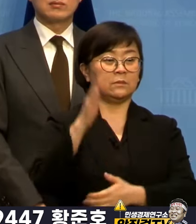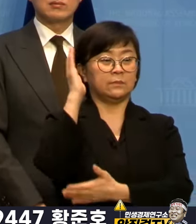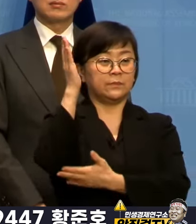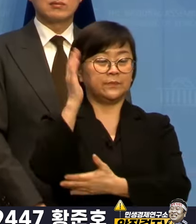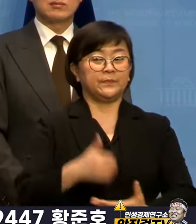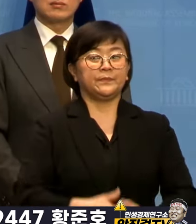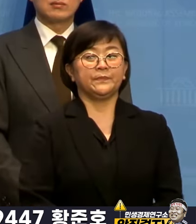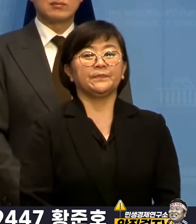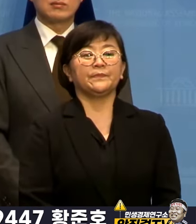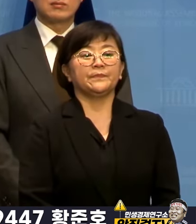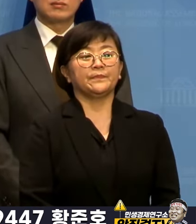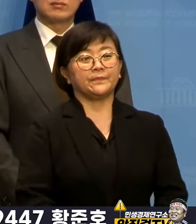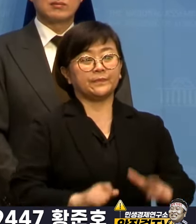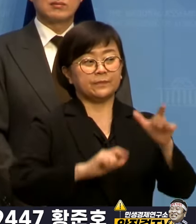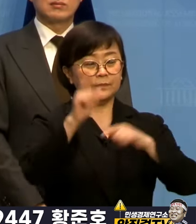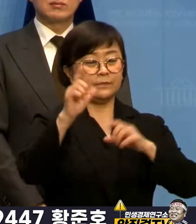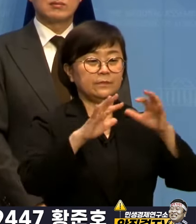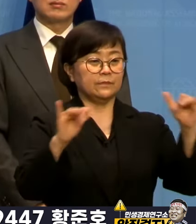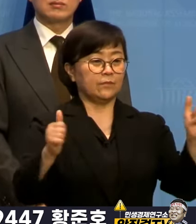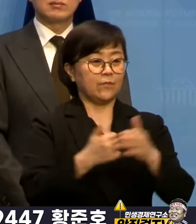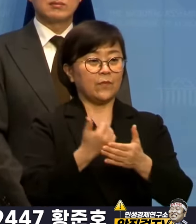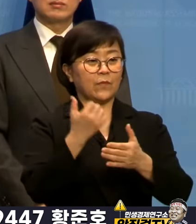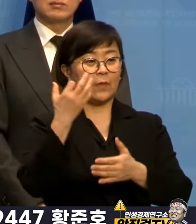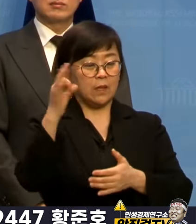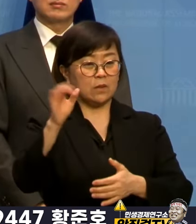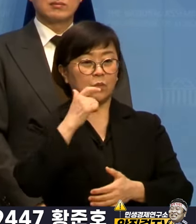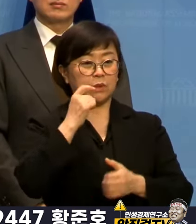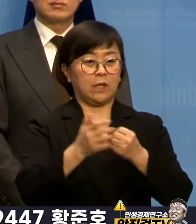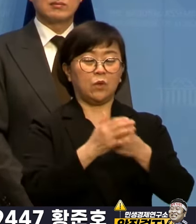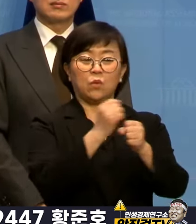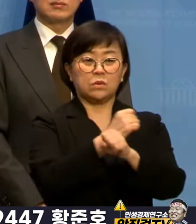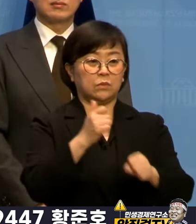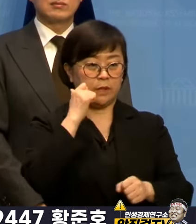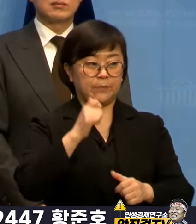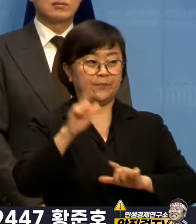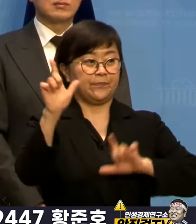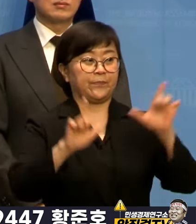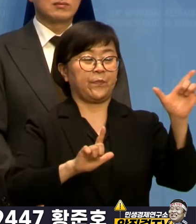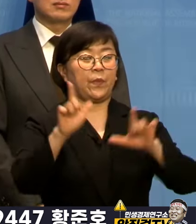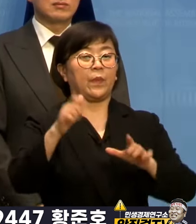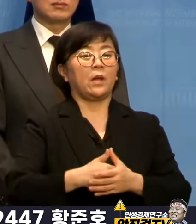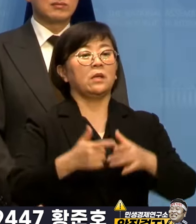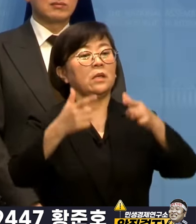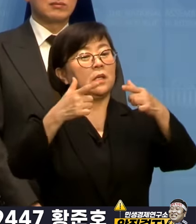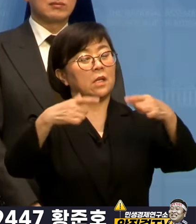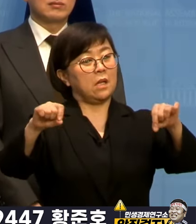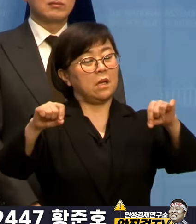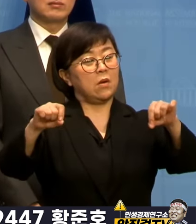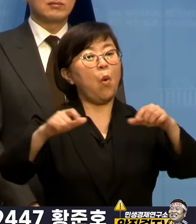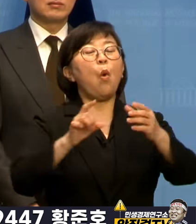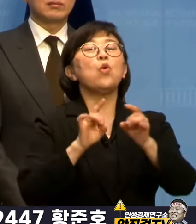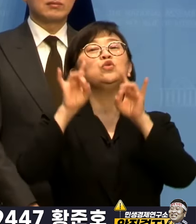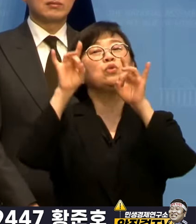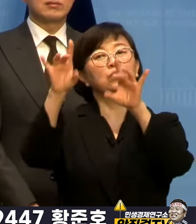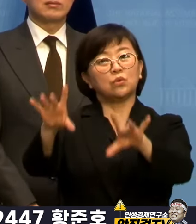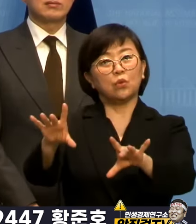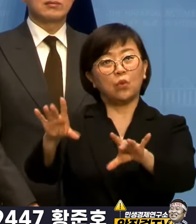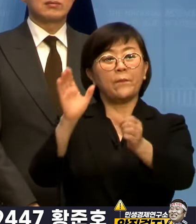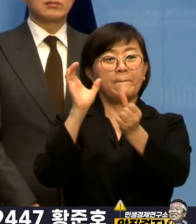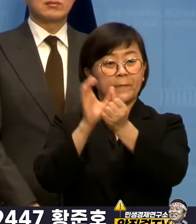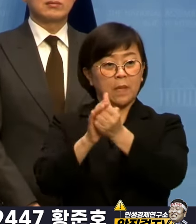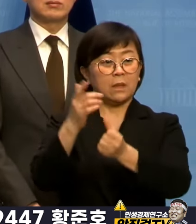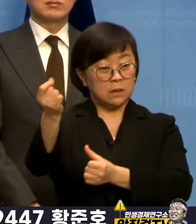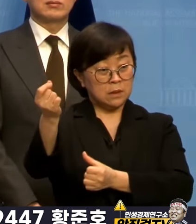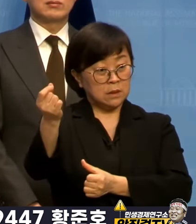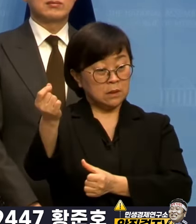했는데 그분이 대다수 국민이 도저히 응답하지 못할 그런 태도였다. 일본으로 우주로 대사를